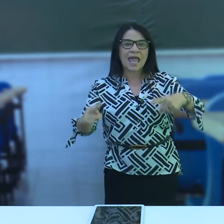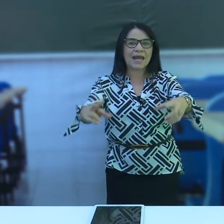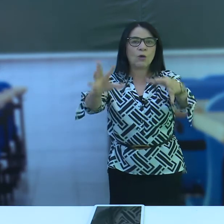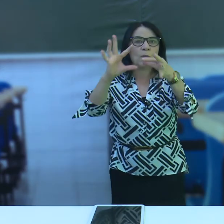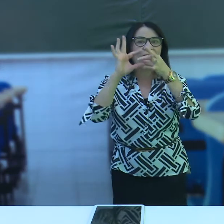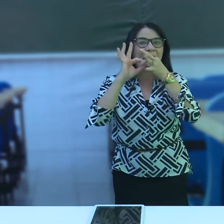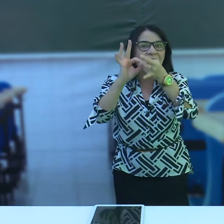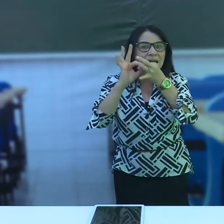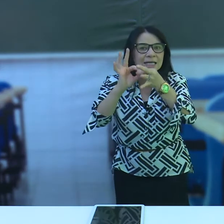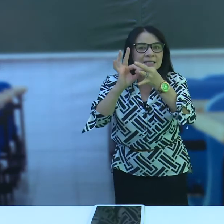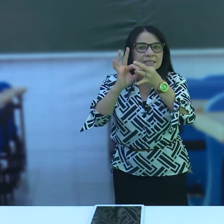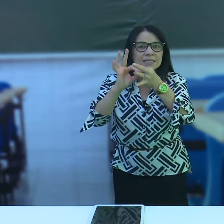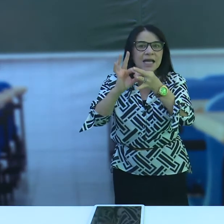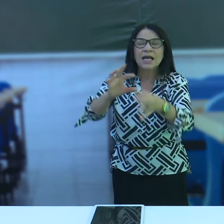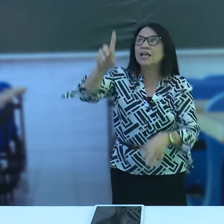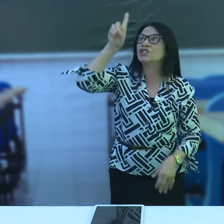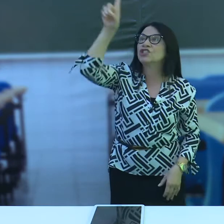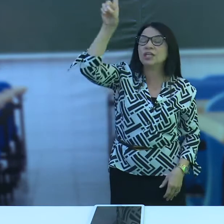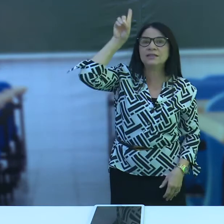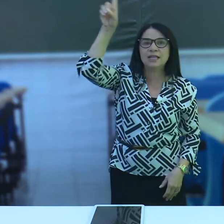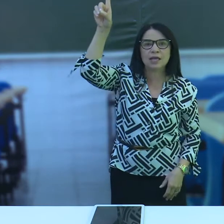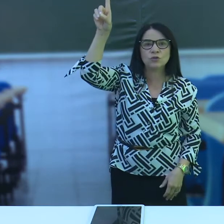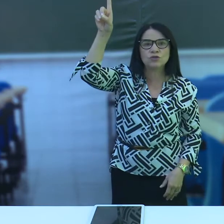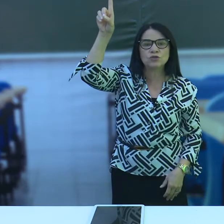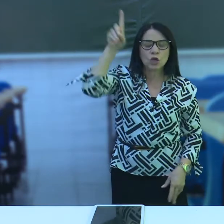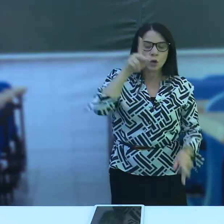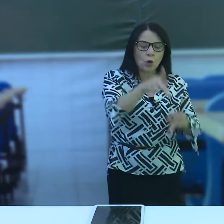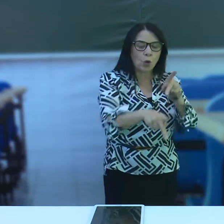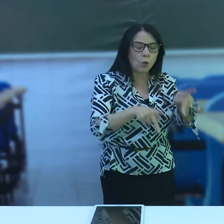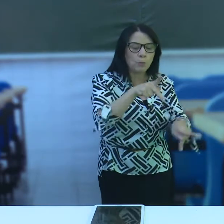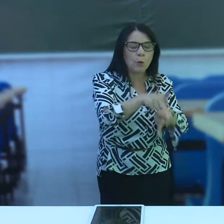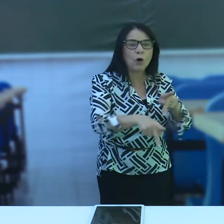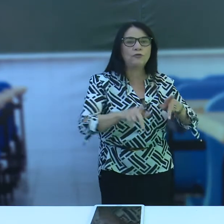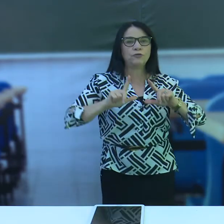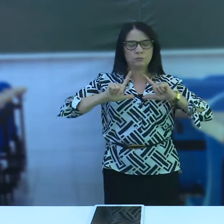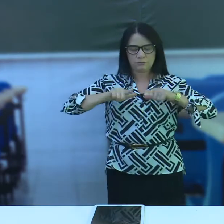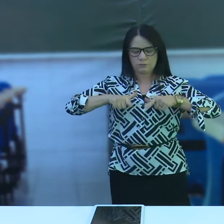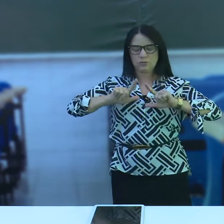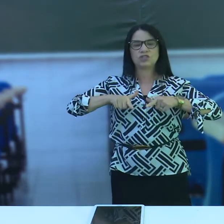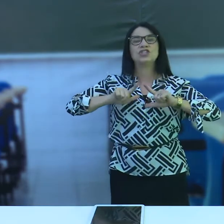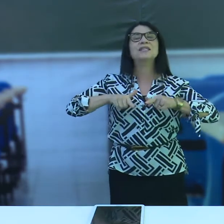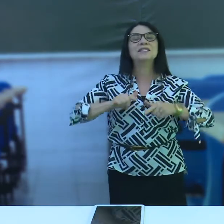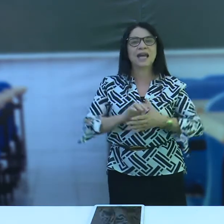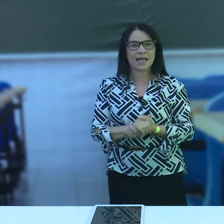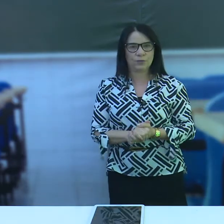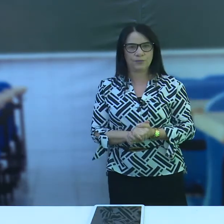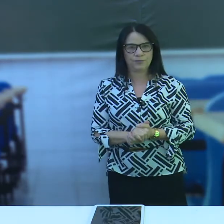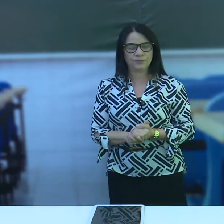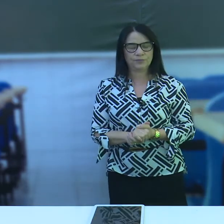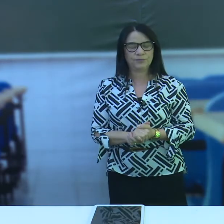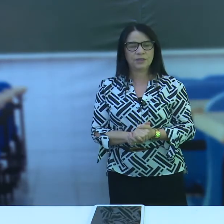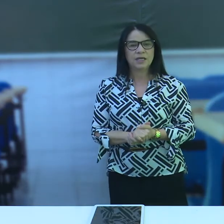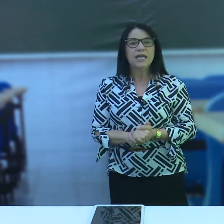Era uma aliança de Deus com o povo de Israel.